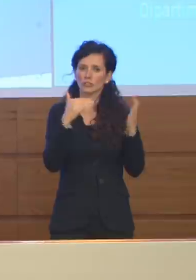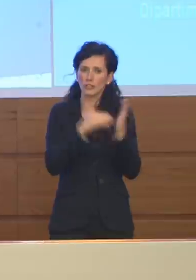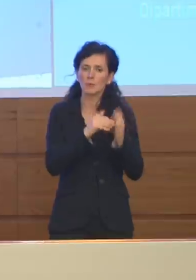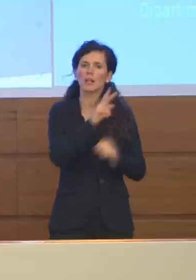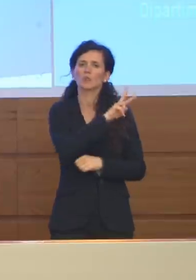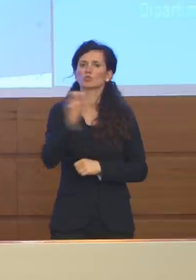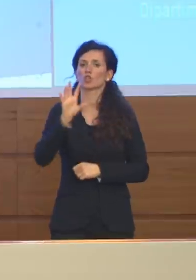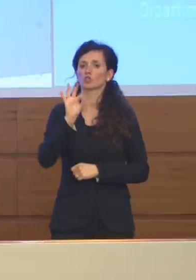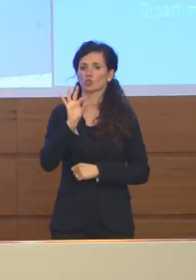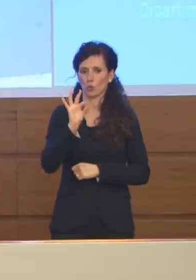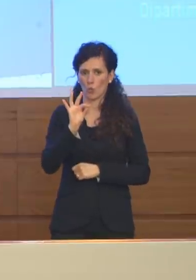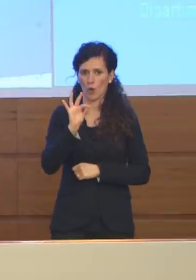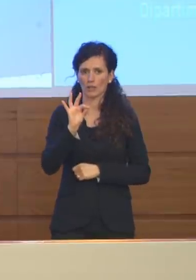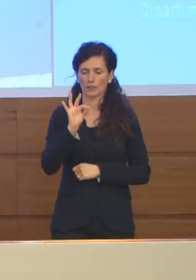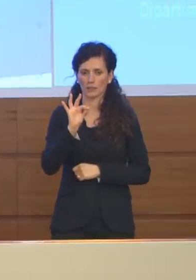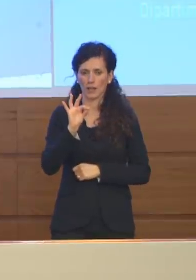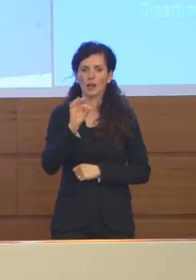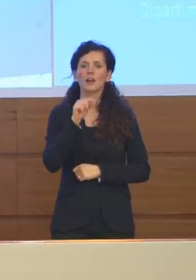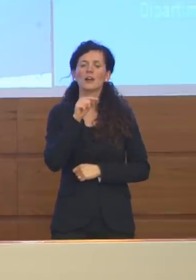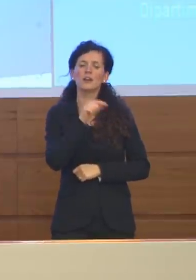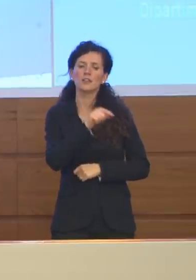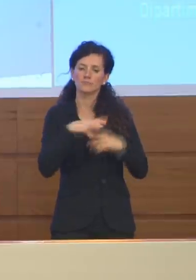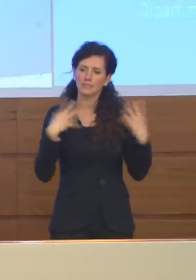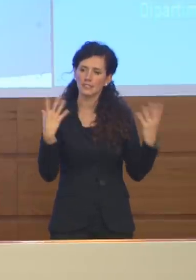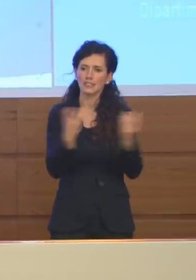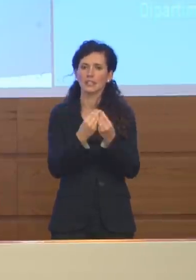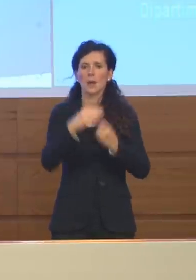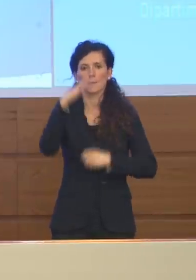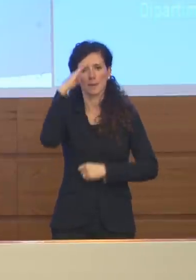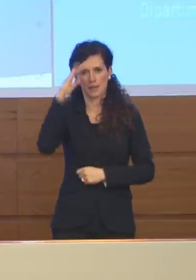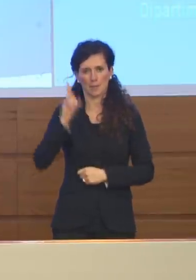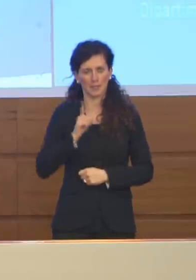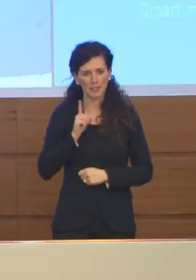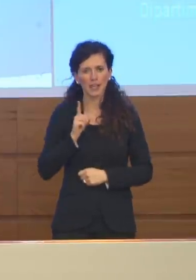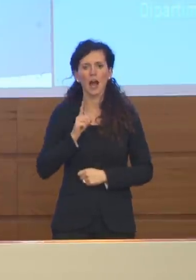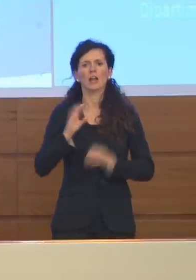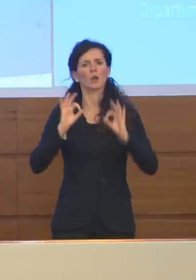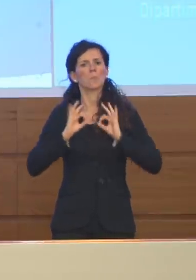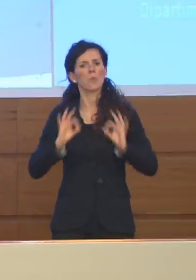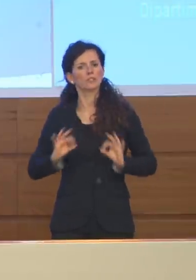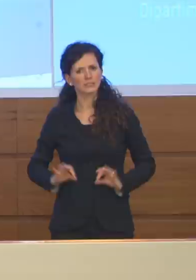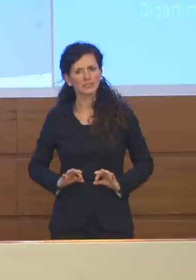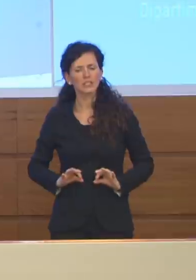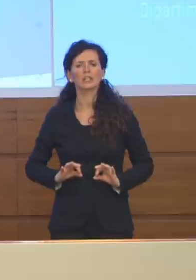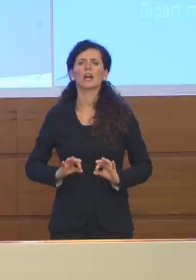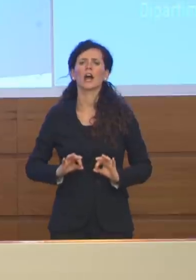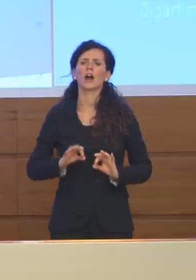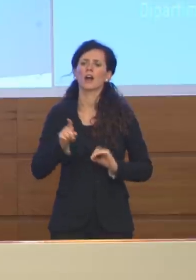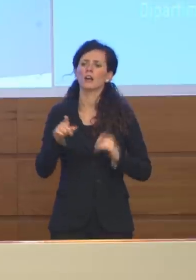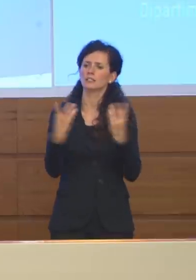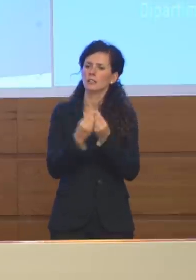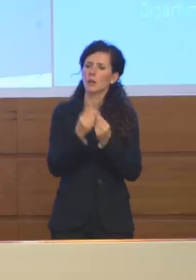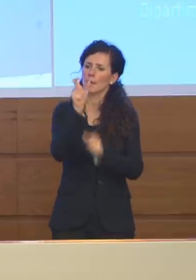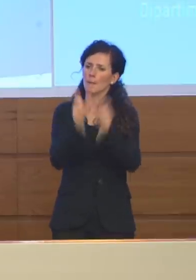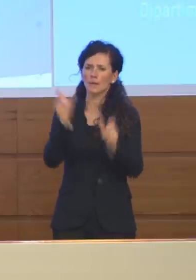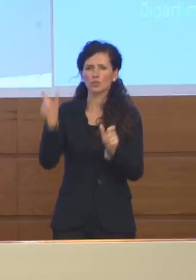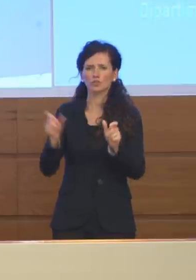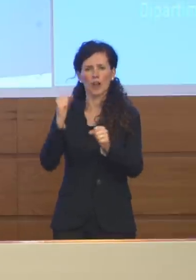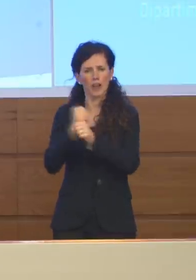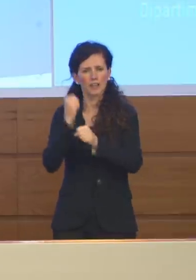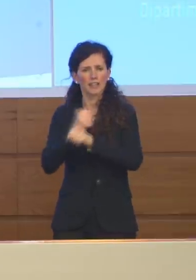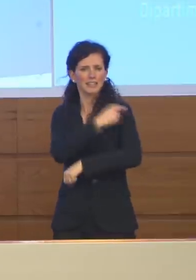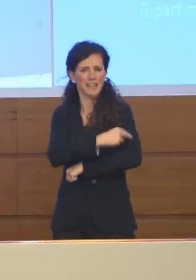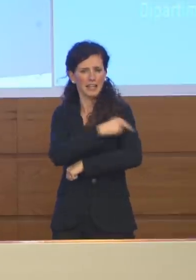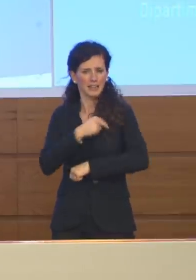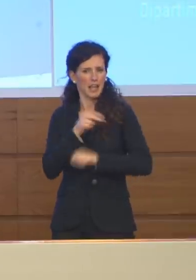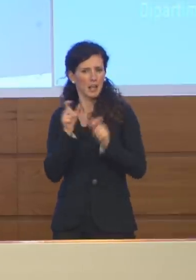17.250 che si aggiungono alle forze armate alle forze di polizia al personale sanitario e al